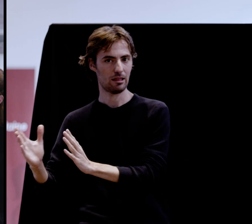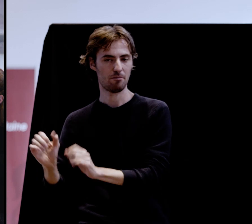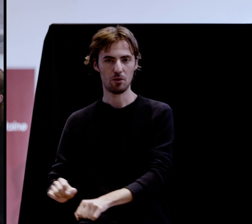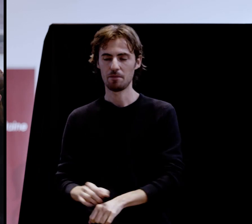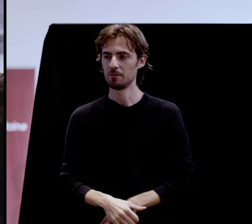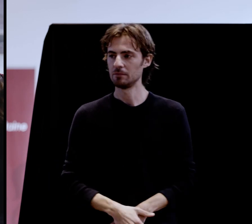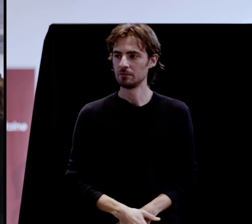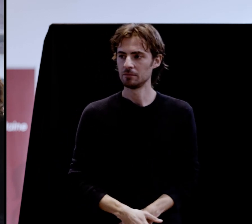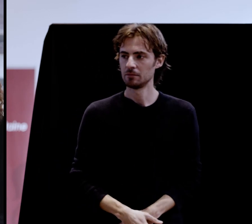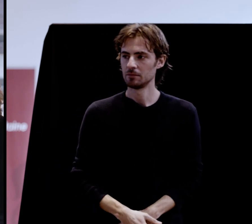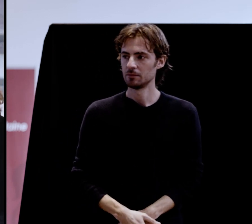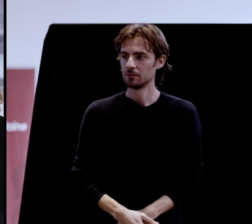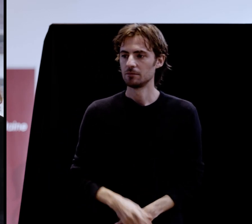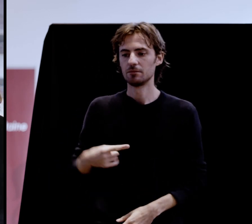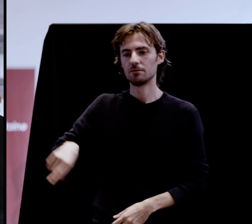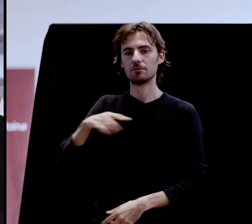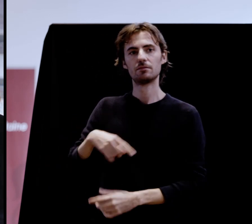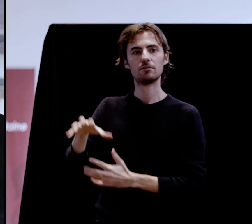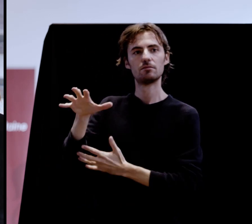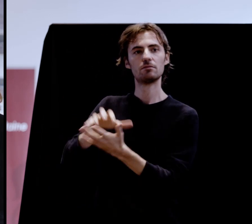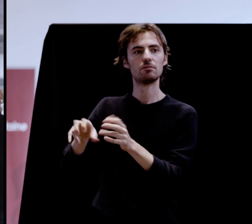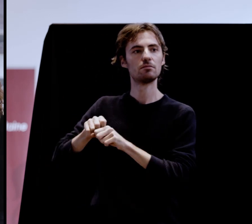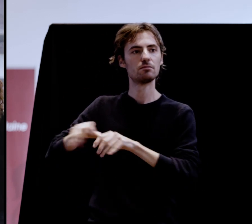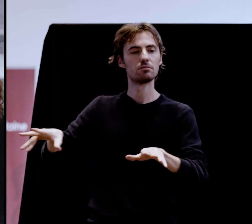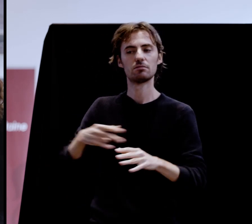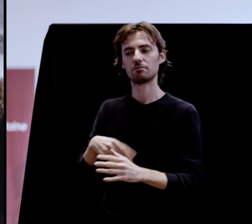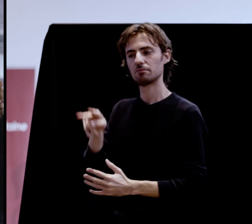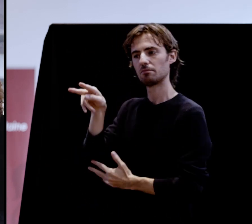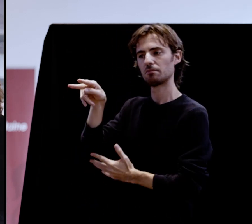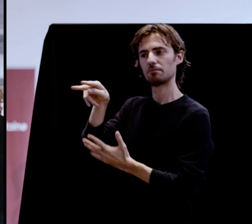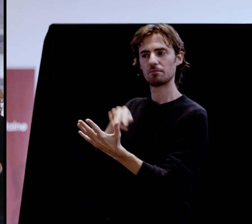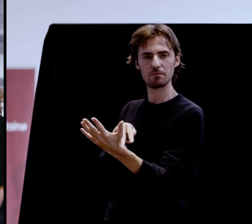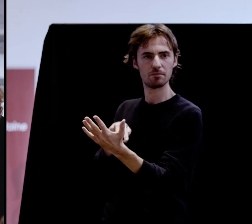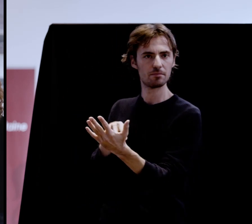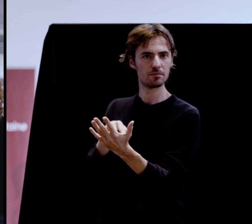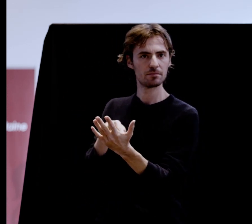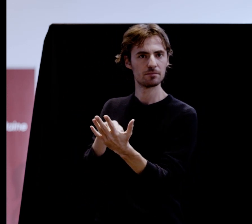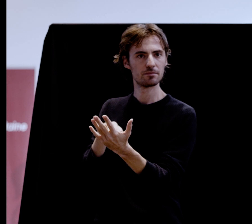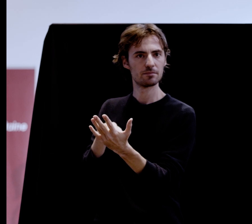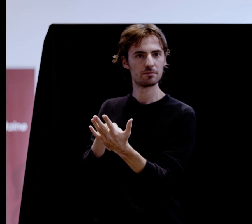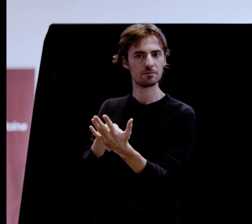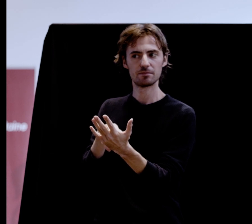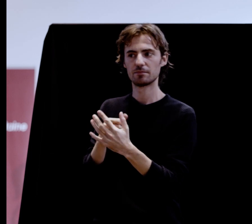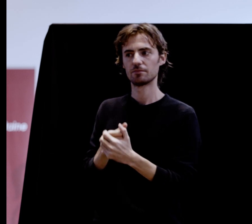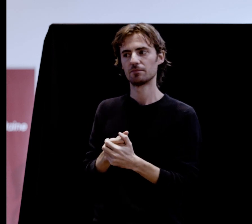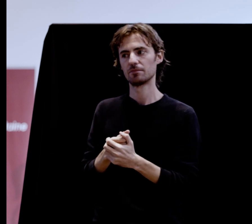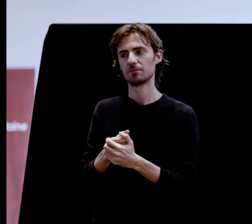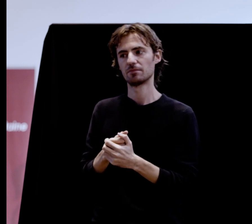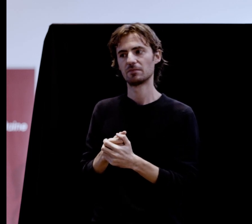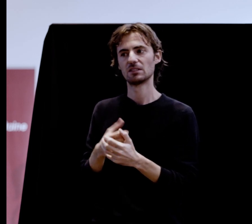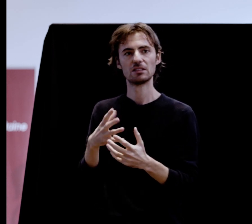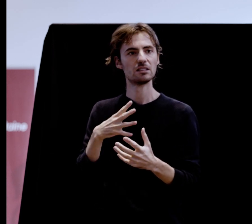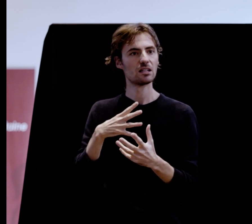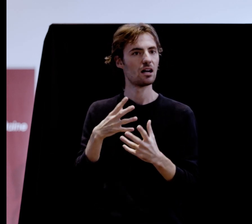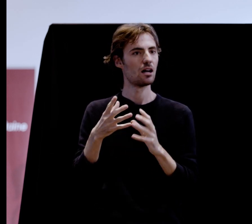Lorsqu'on regarde les publications, Véronique vous en a parlé, il y a donc très fréquemment des